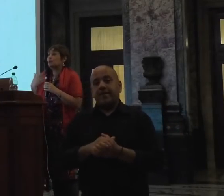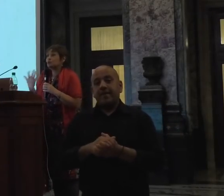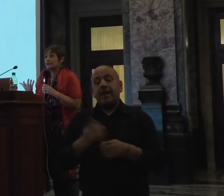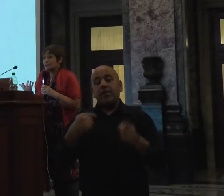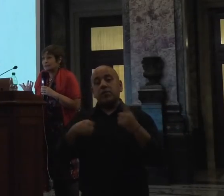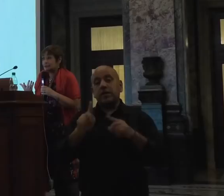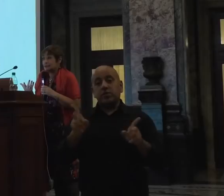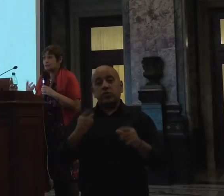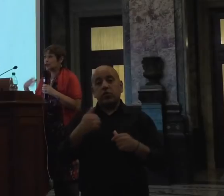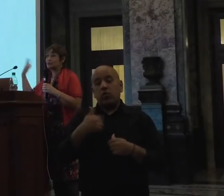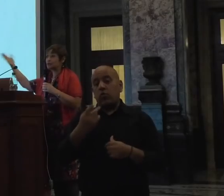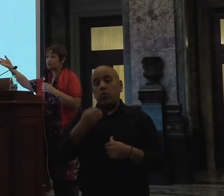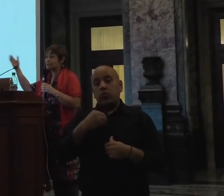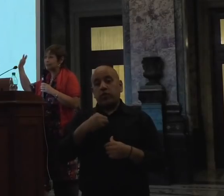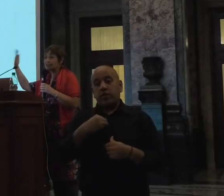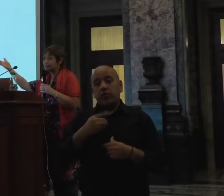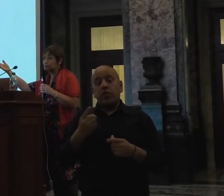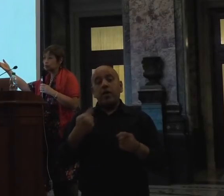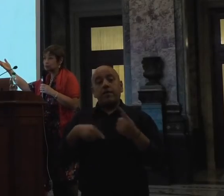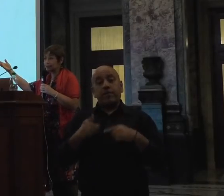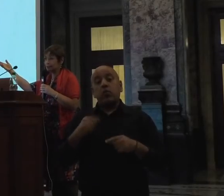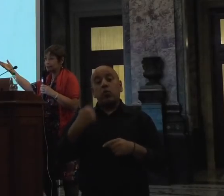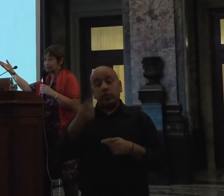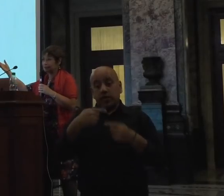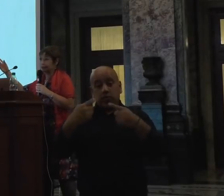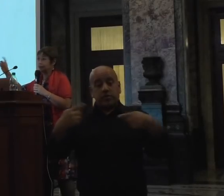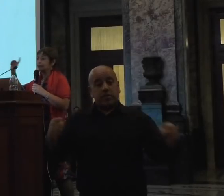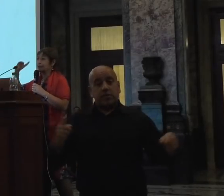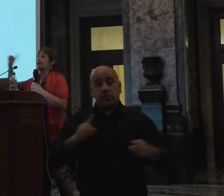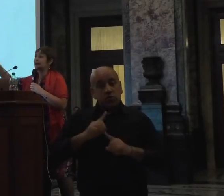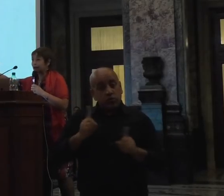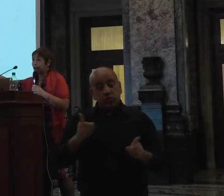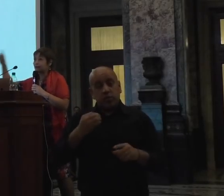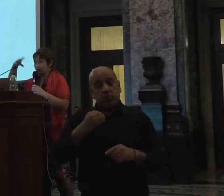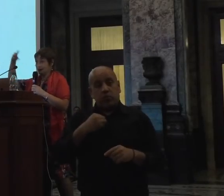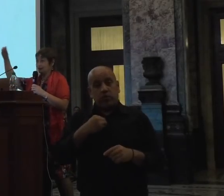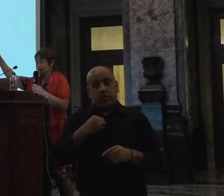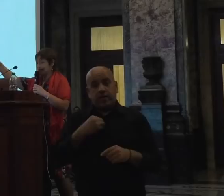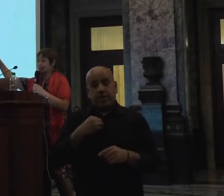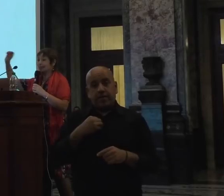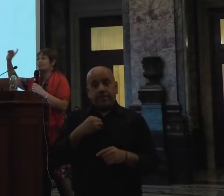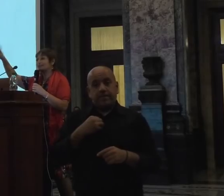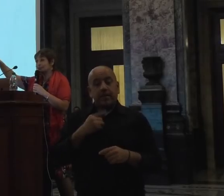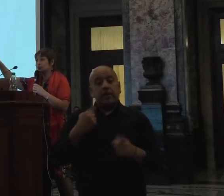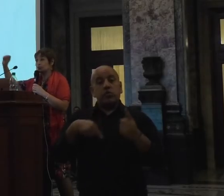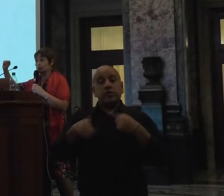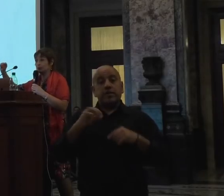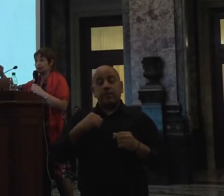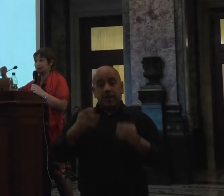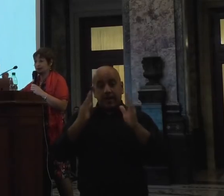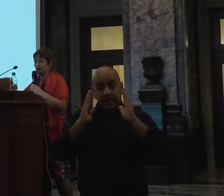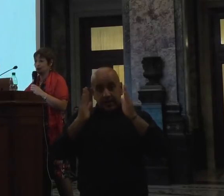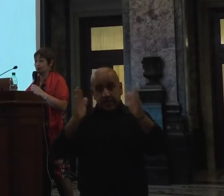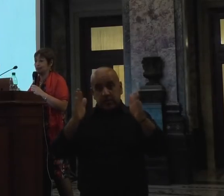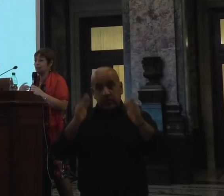Eso lo hago voluntariamente, pero hay otras cosas que pasan involuntariamente que van a hacer que mi atención